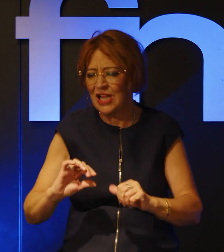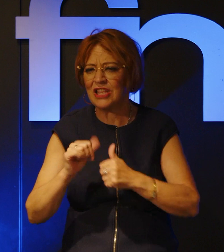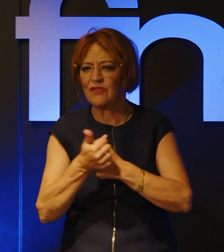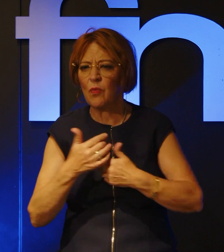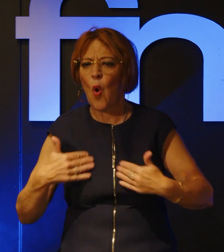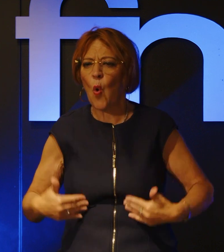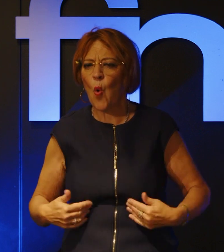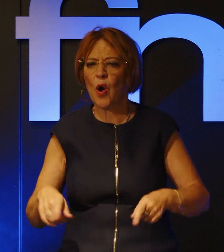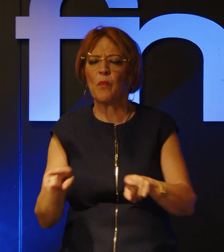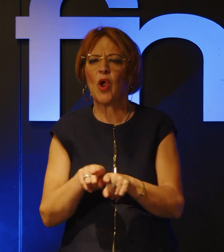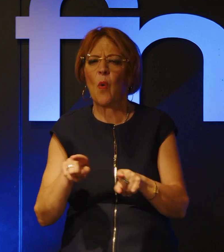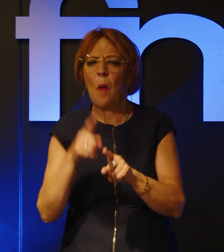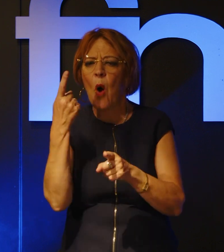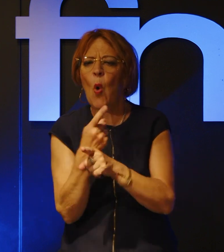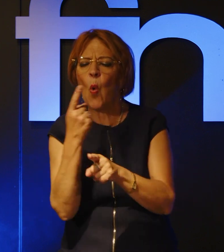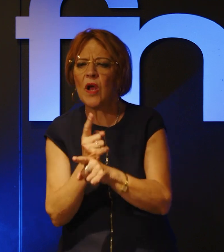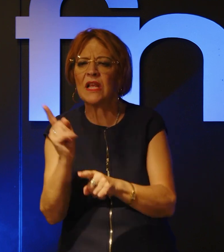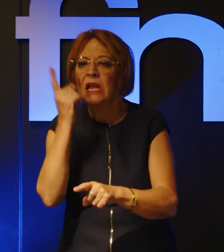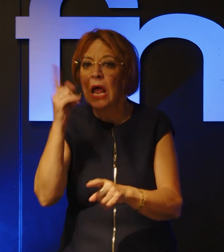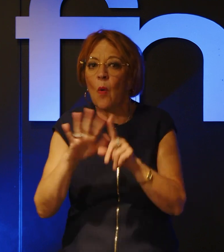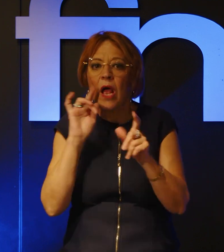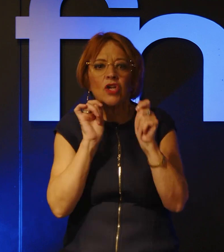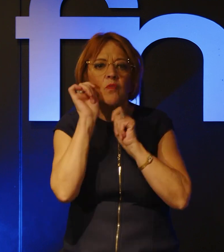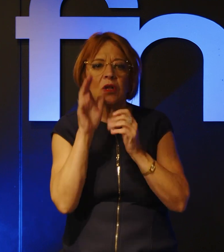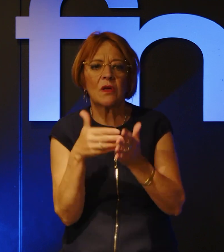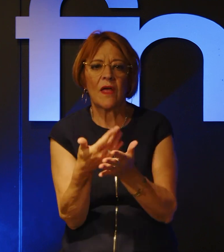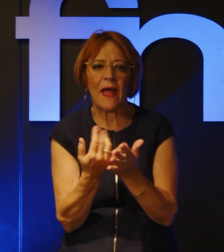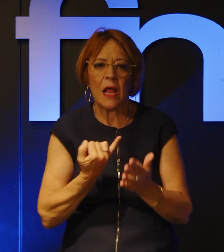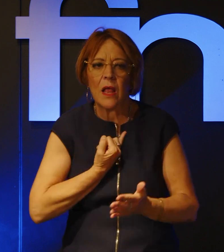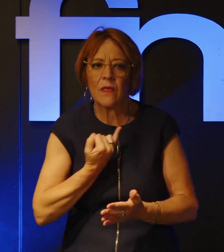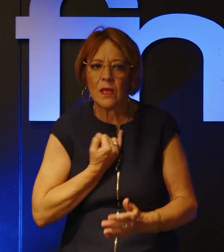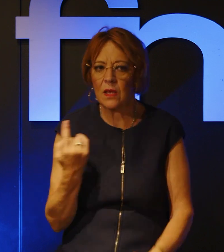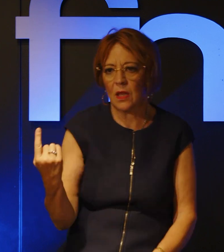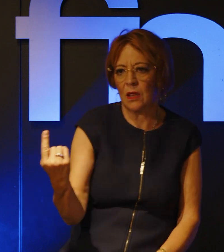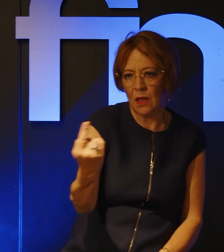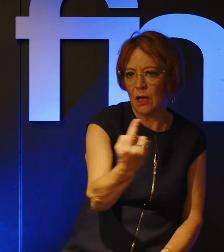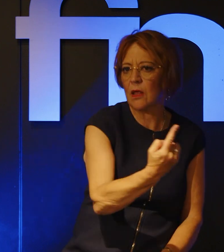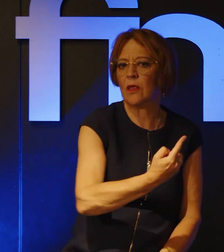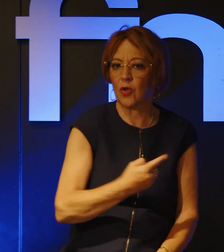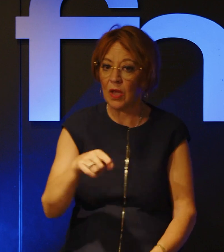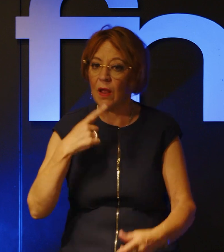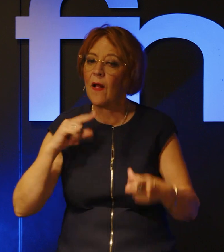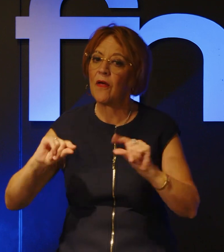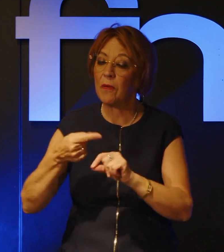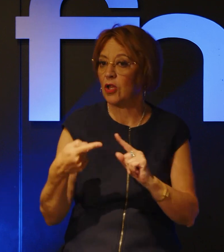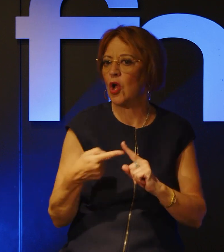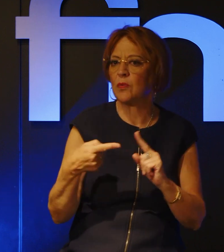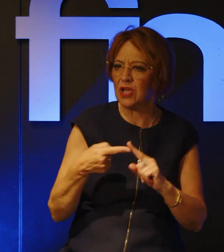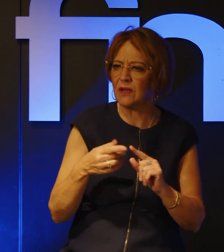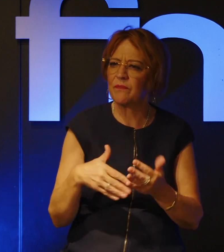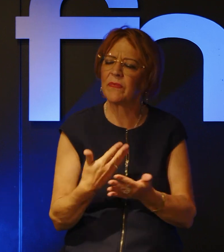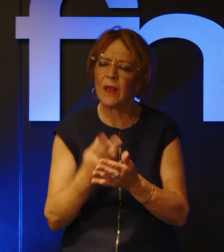objeto de apreciação coletiva e não no meio de expressão da identidade de cada um este debate tem como objetivo